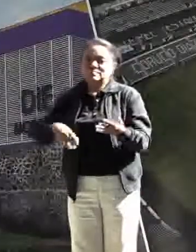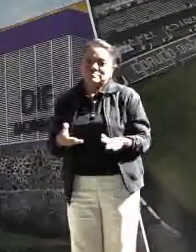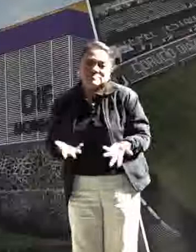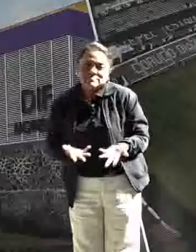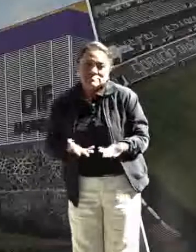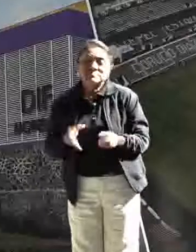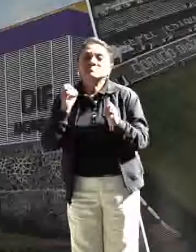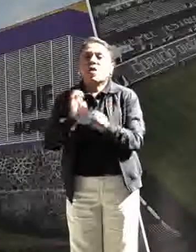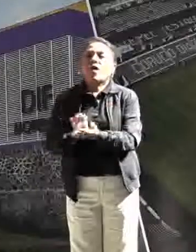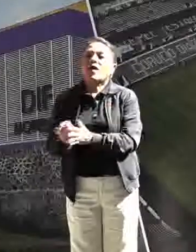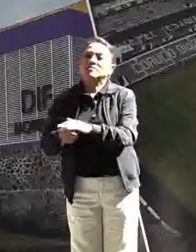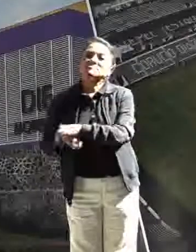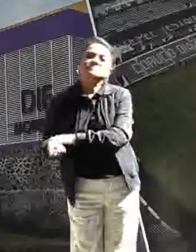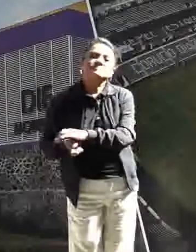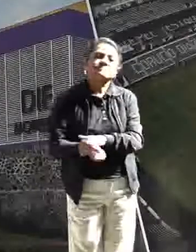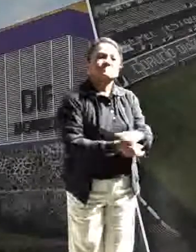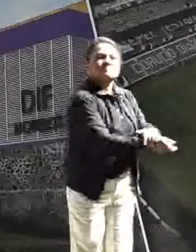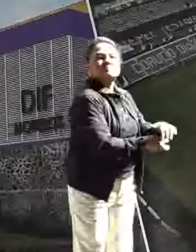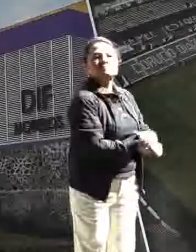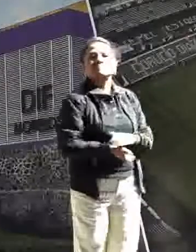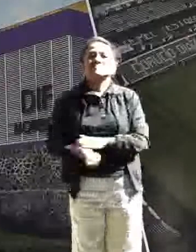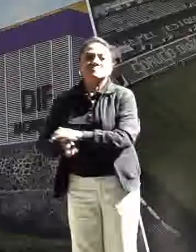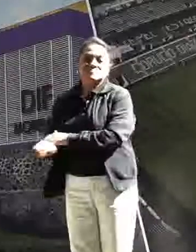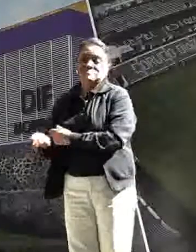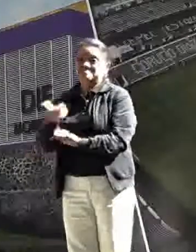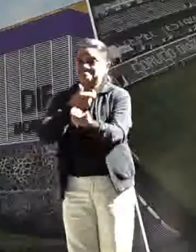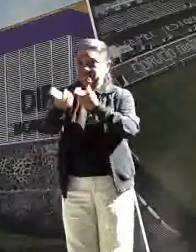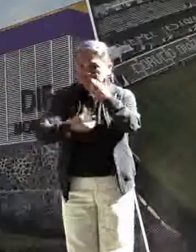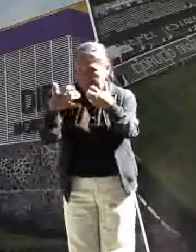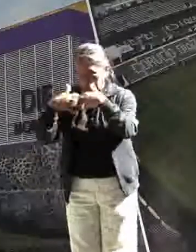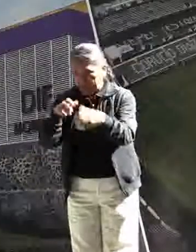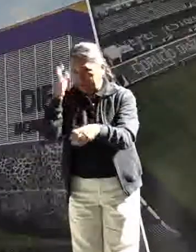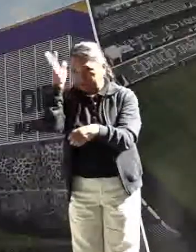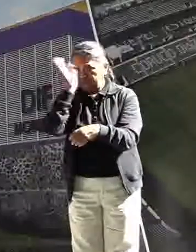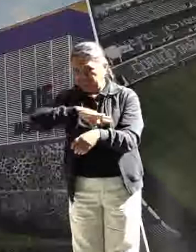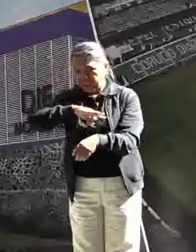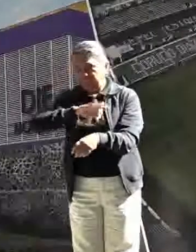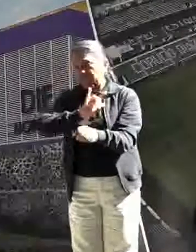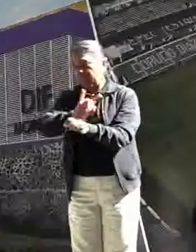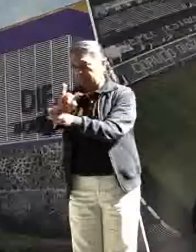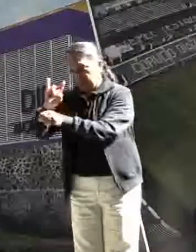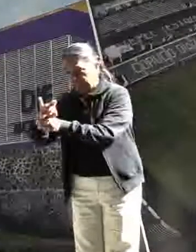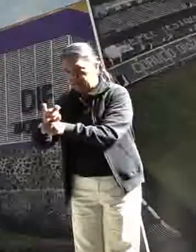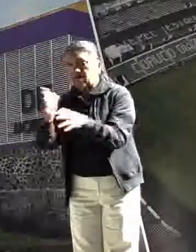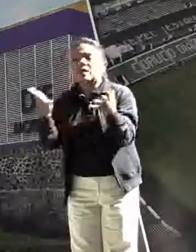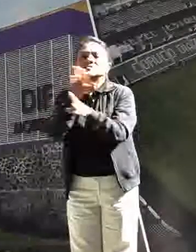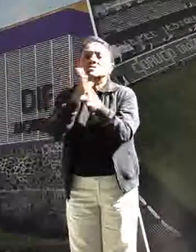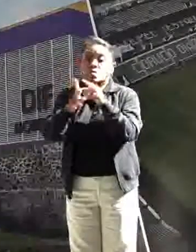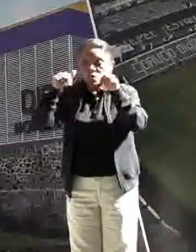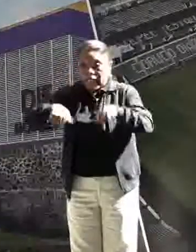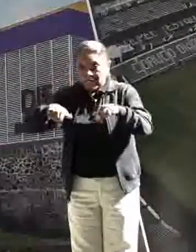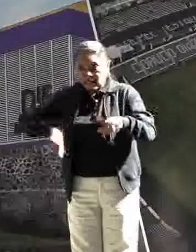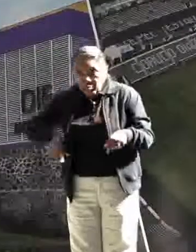dándole dinero a empresas falsas y haciendo cosas que aquí en este gobierno, por supuesto, no se